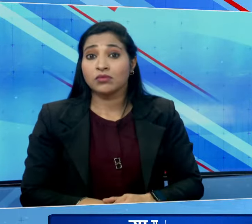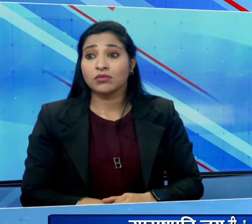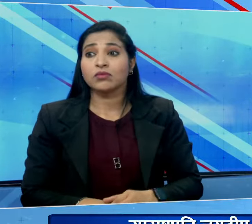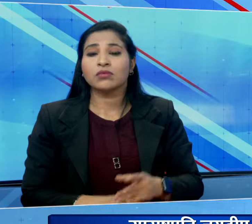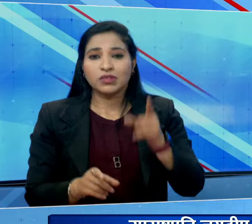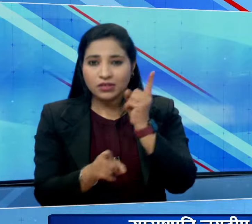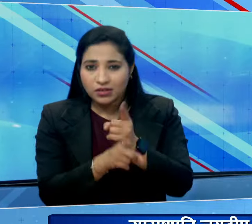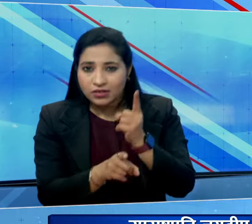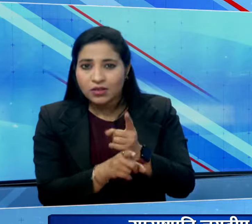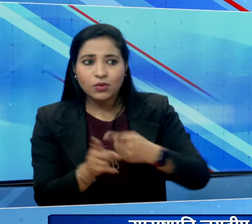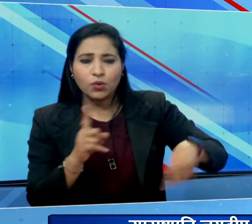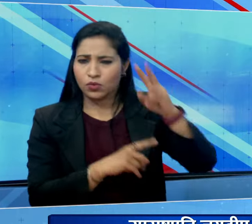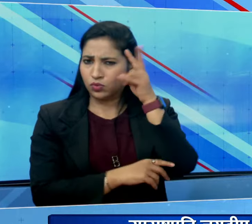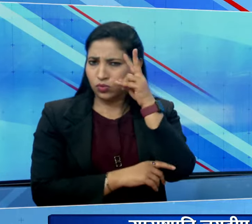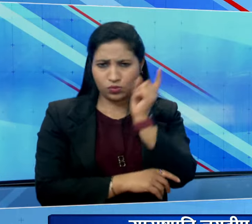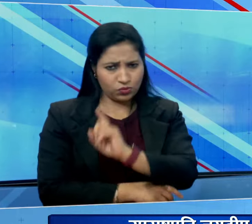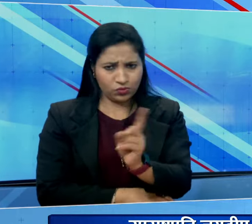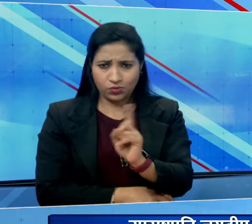फ्यूचर नो